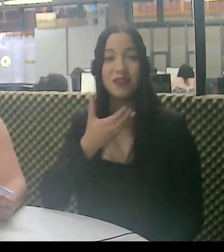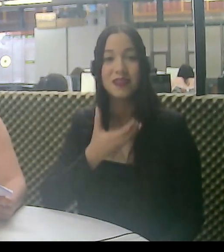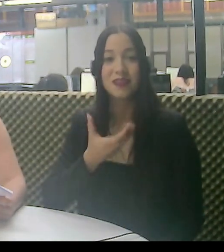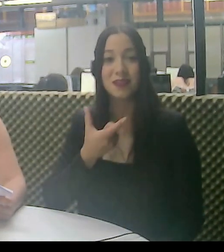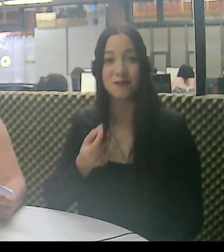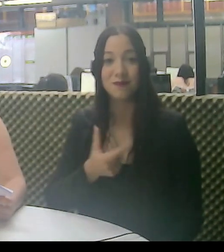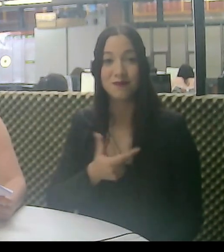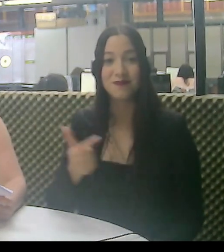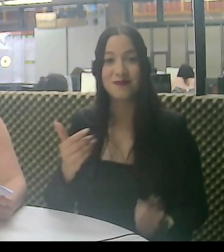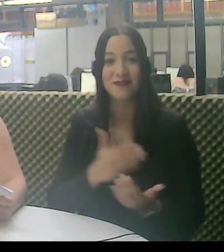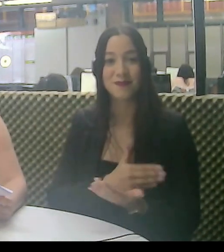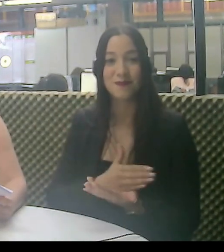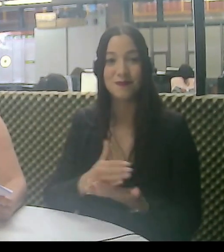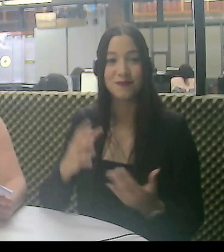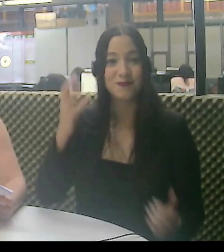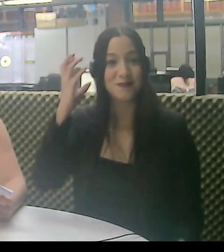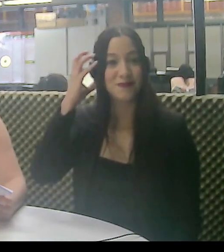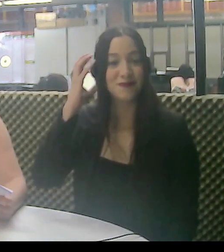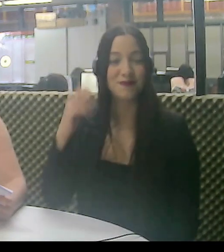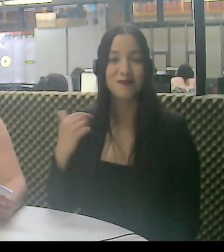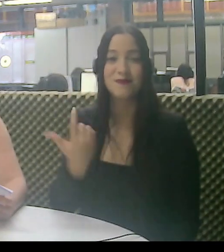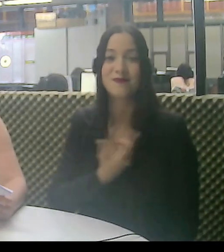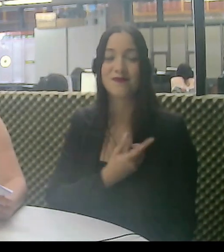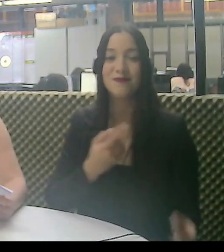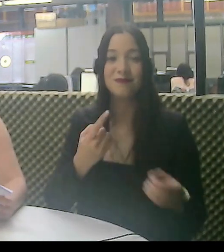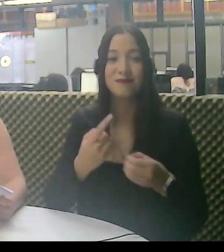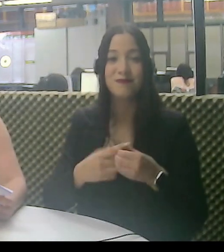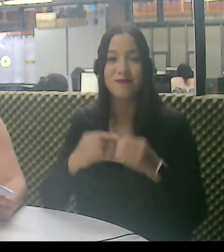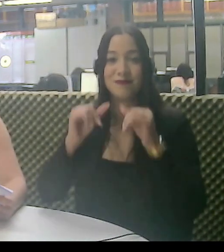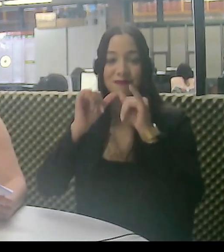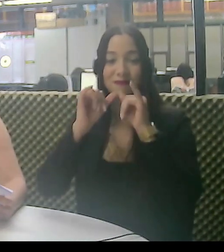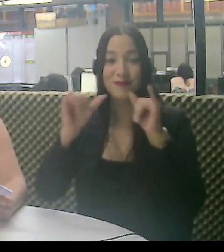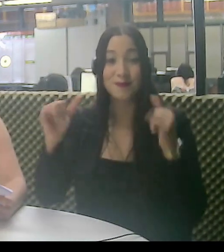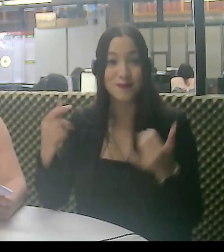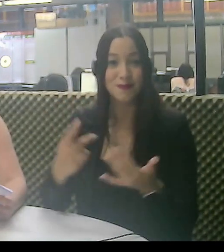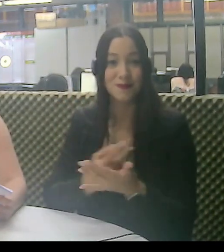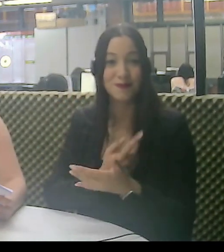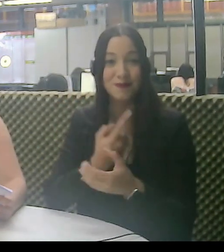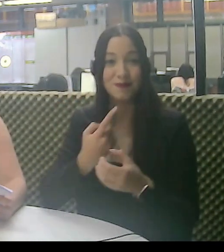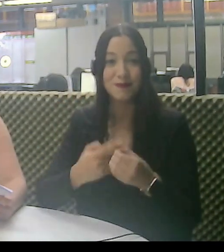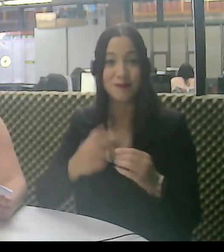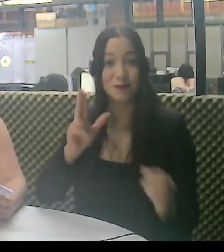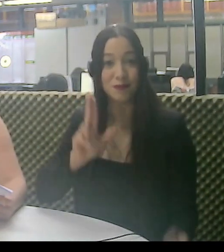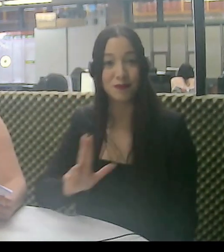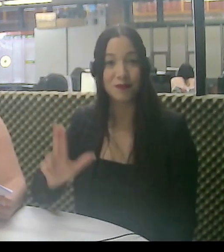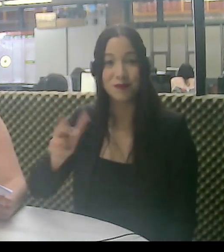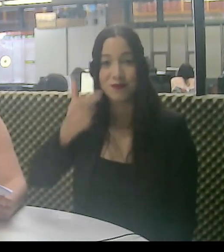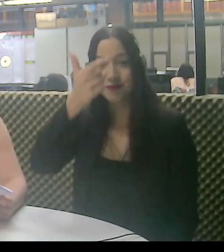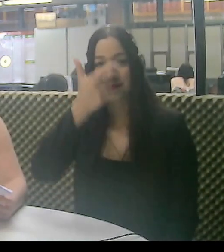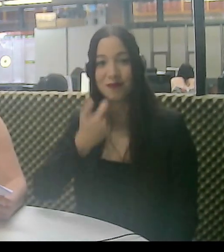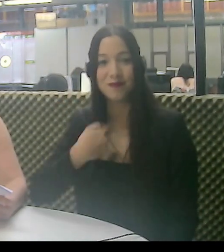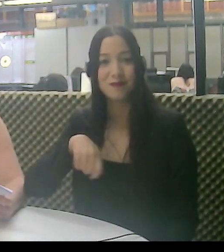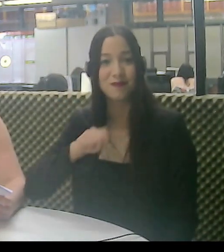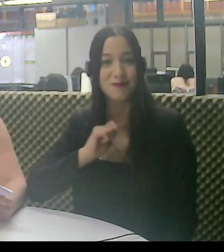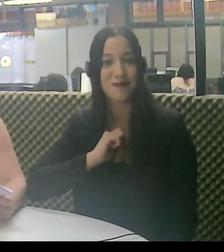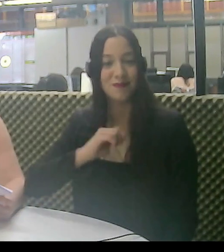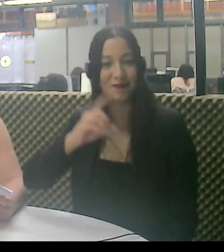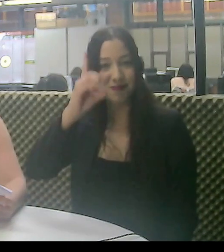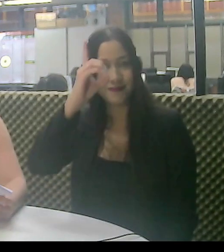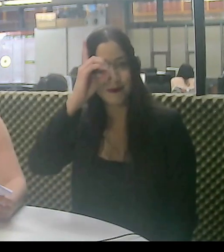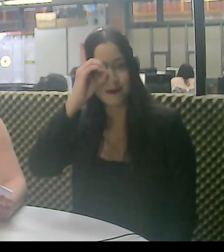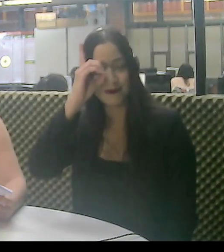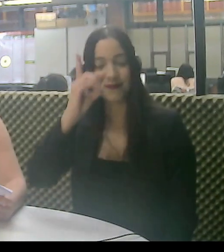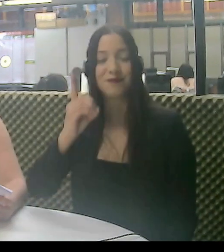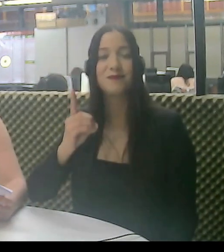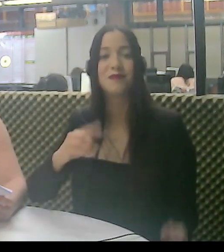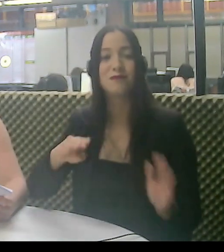2022 está no ar a rádio nossa cidade com o boletim de notícias sobre o que de fato acontecem em Uberlândia eu sou Daniela Ayres